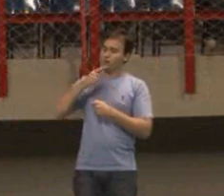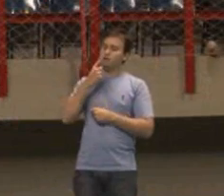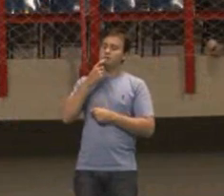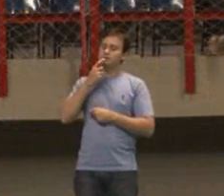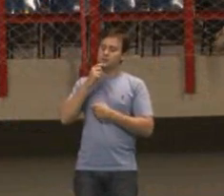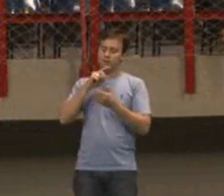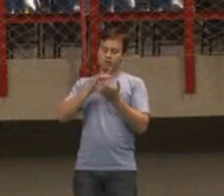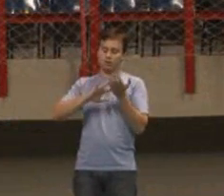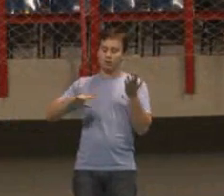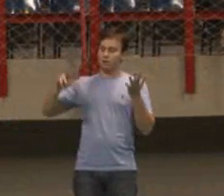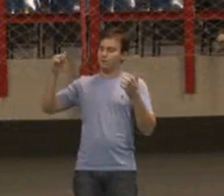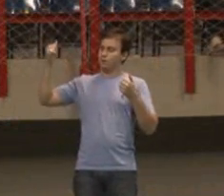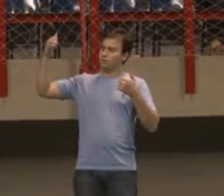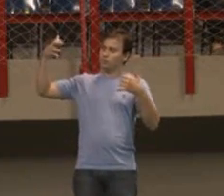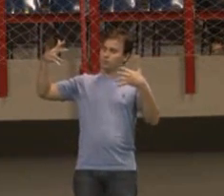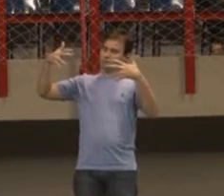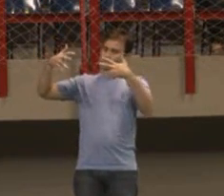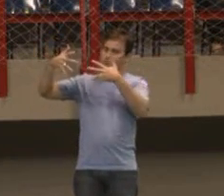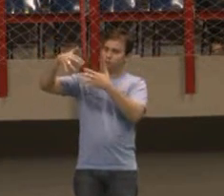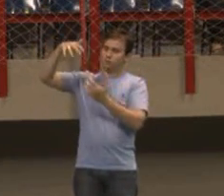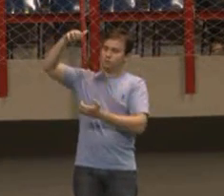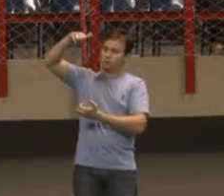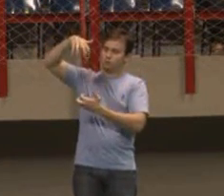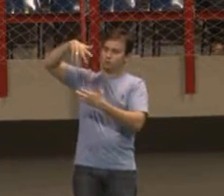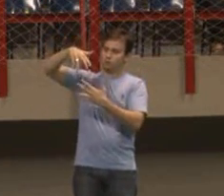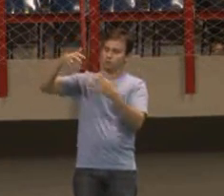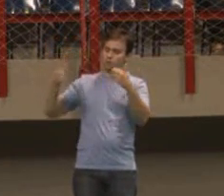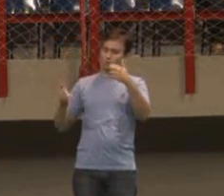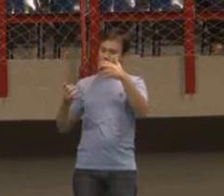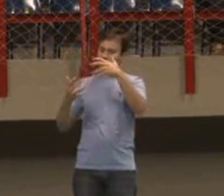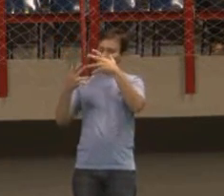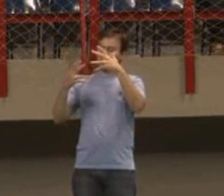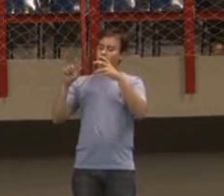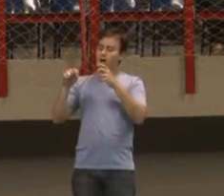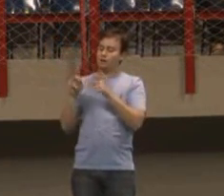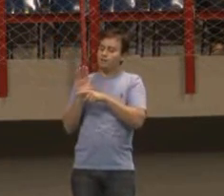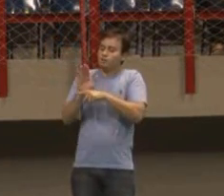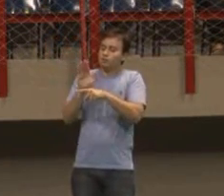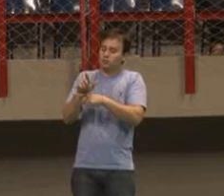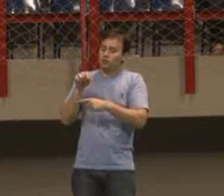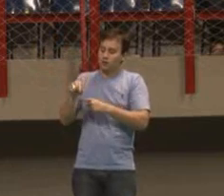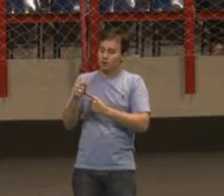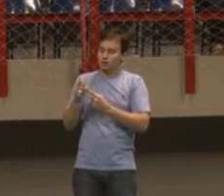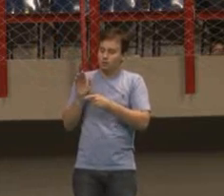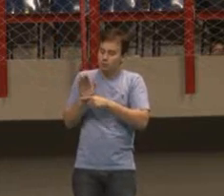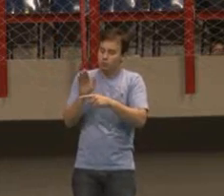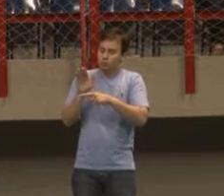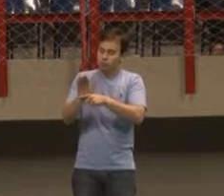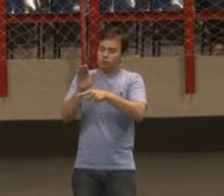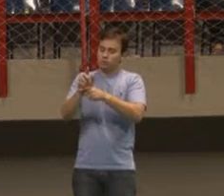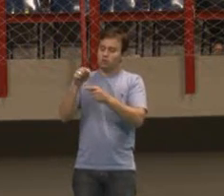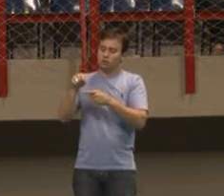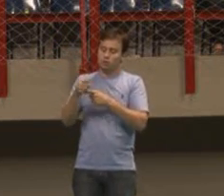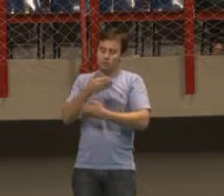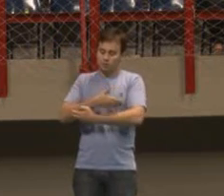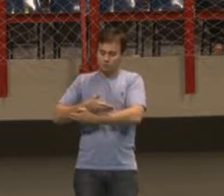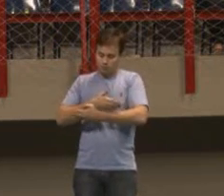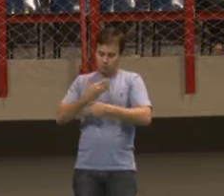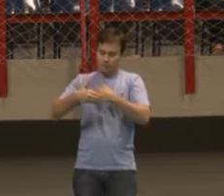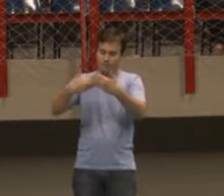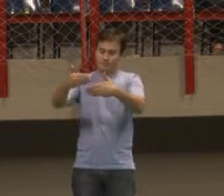sanguíneos chegando no futuro embrião. Esse HCG chega na circulação e vai para a mãe.